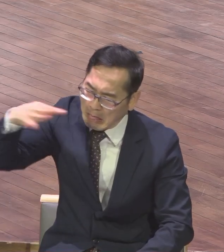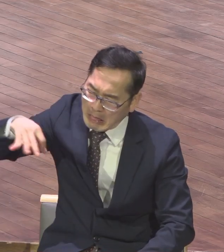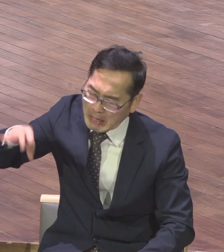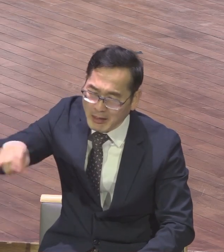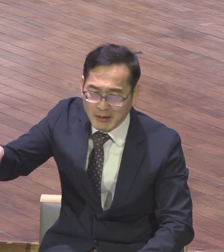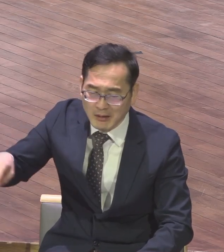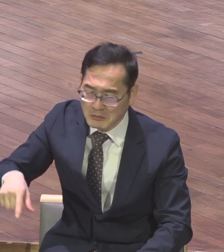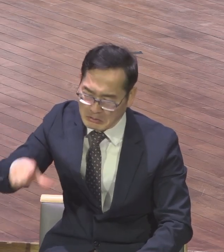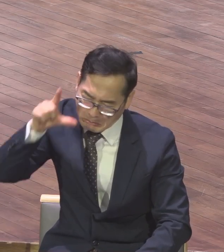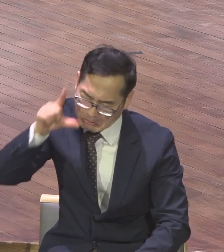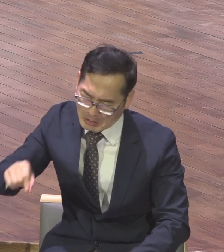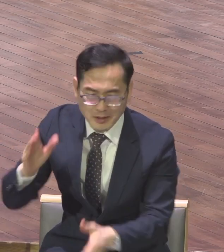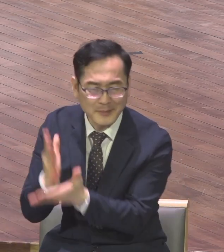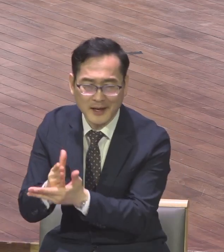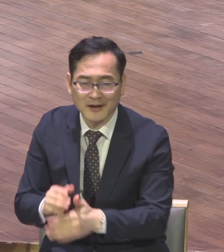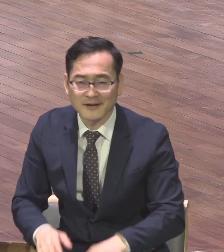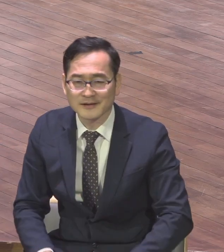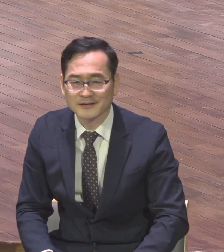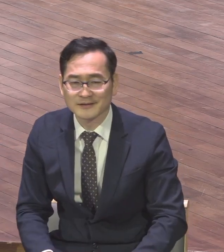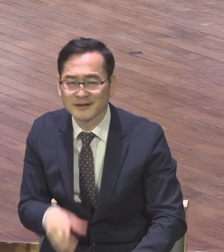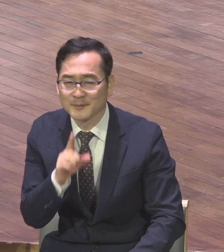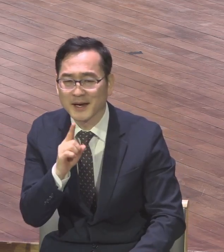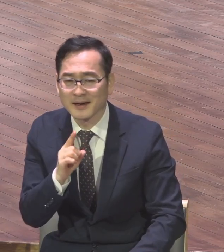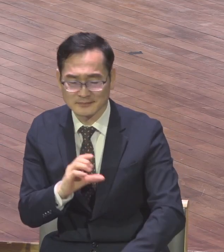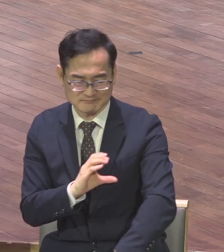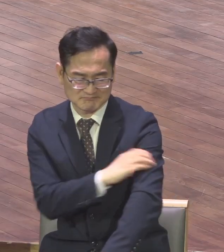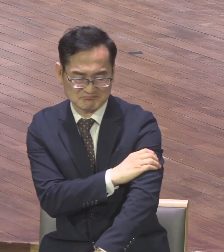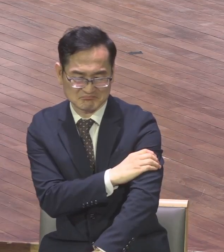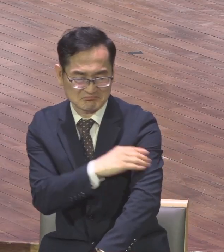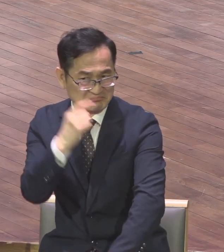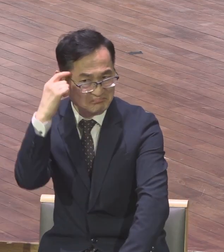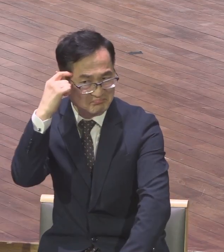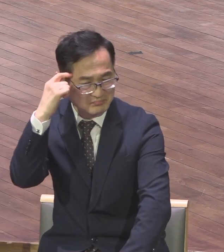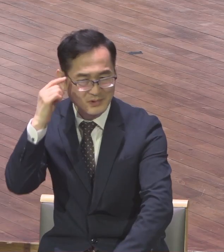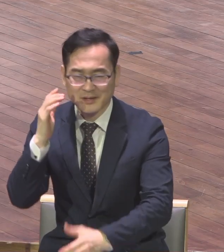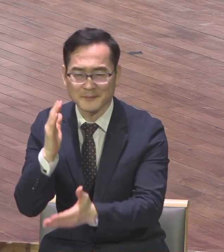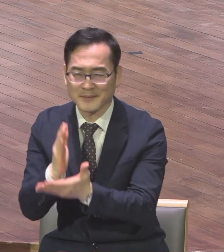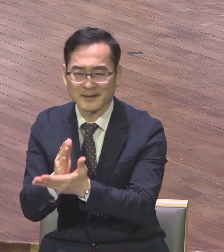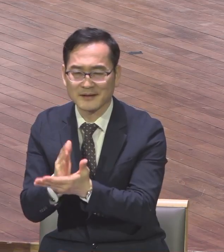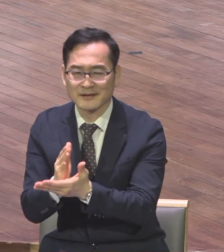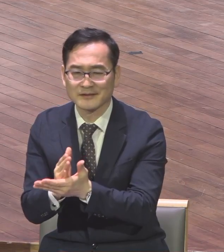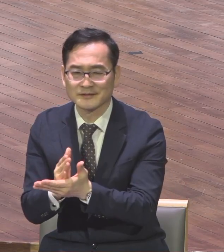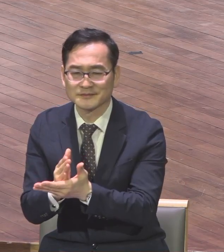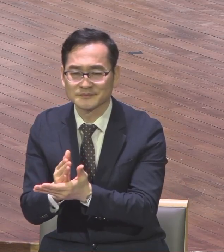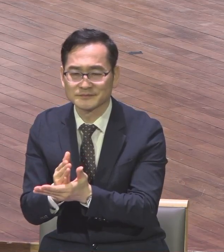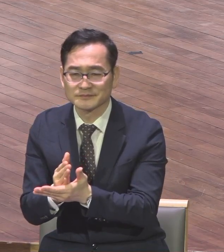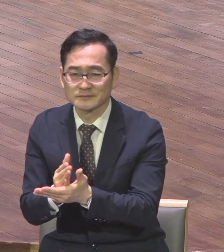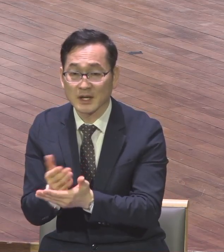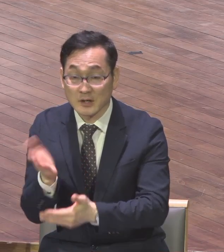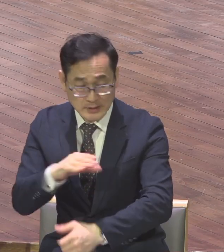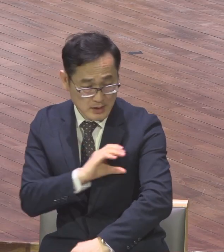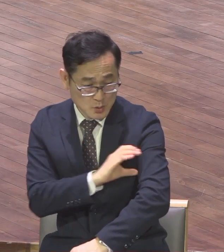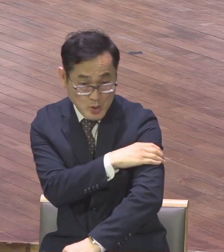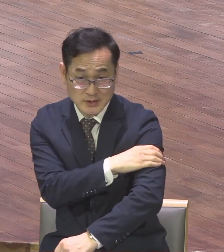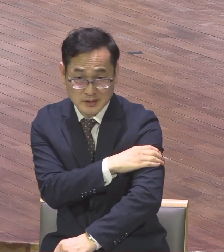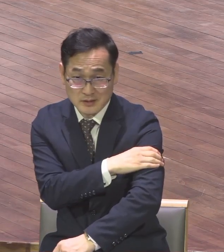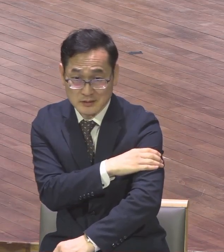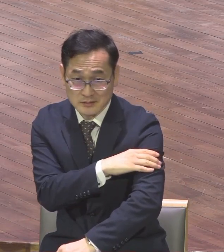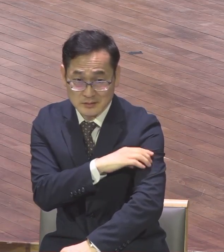권위주의는 나쁜 거죠. 권위주의는 나쁜 거지만은 권위는 예수님이 세운